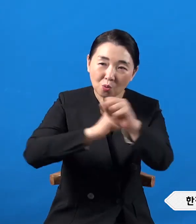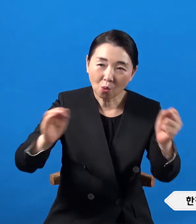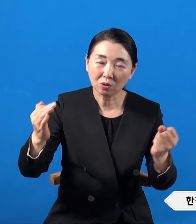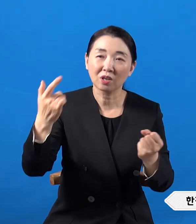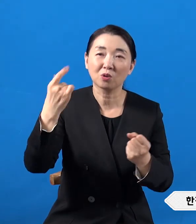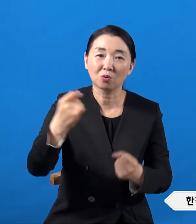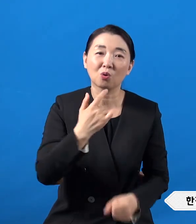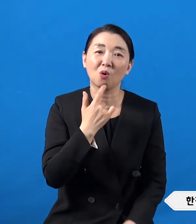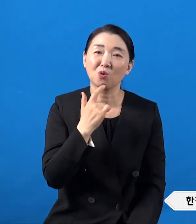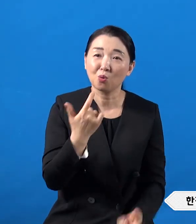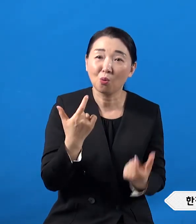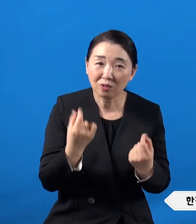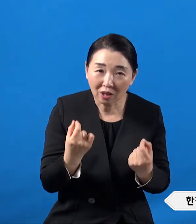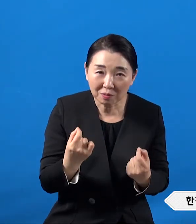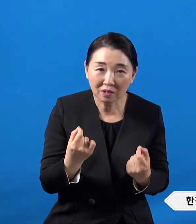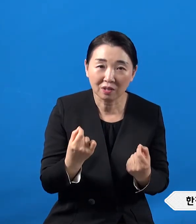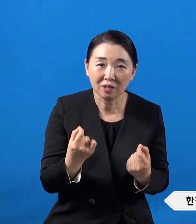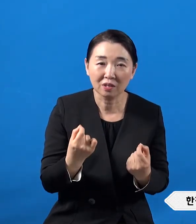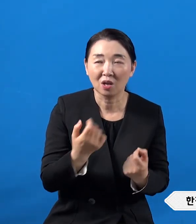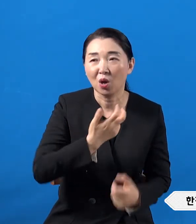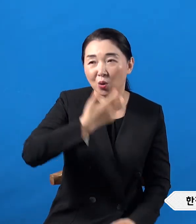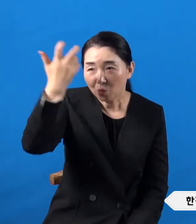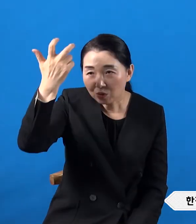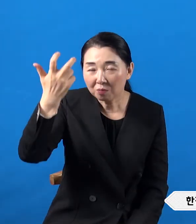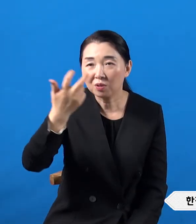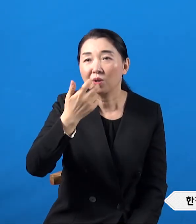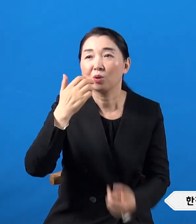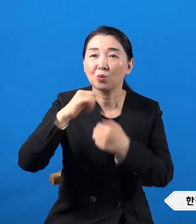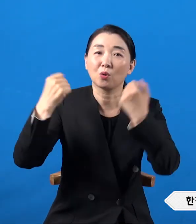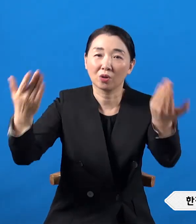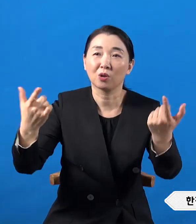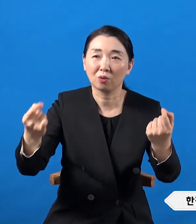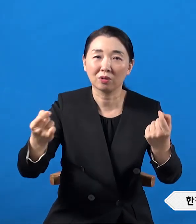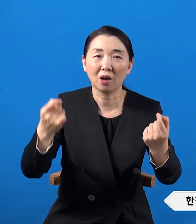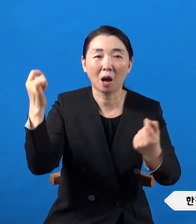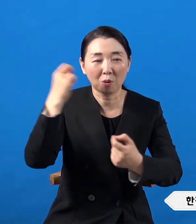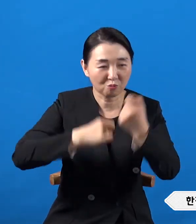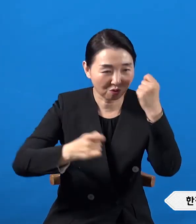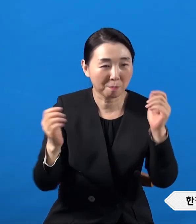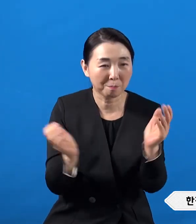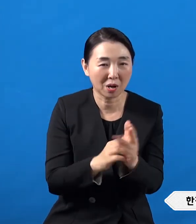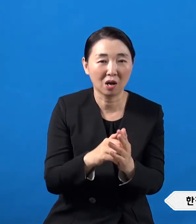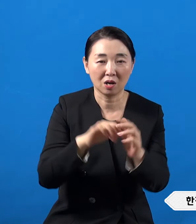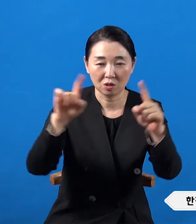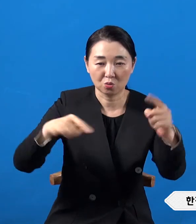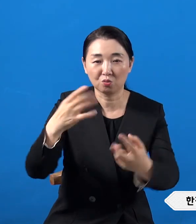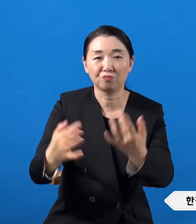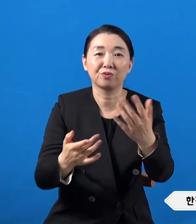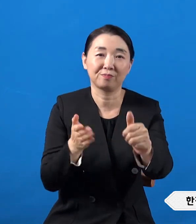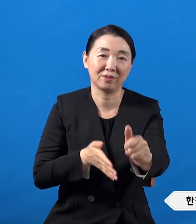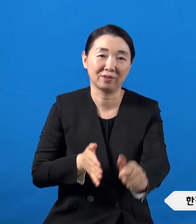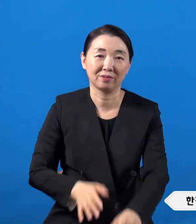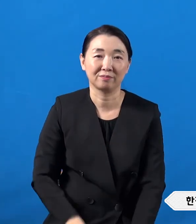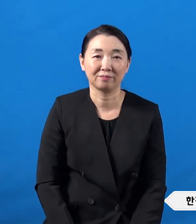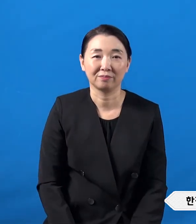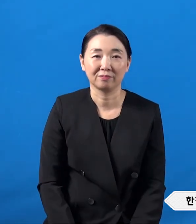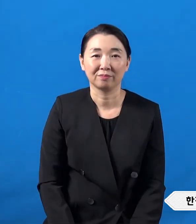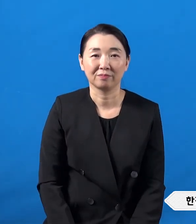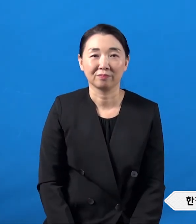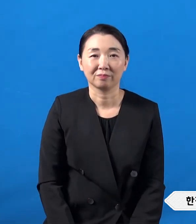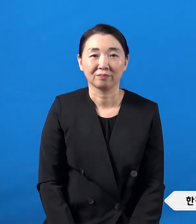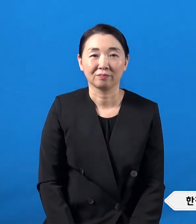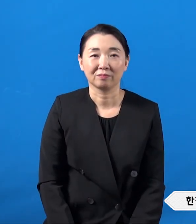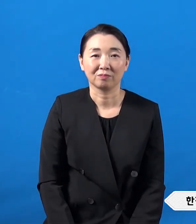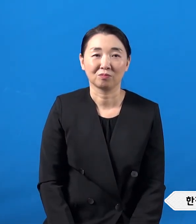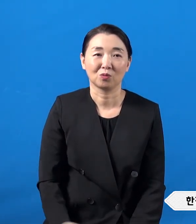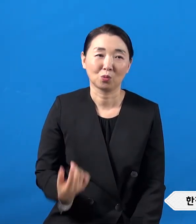요셉이 크게 통곡한 것처럼 한번 크게 울고 그리고 종이를 불태워버리십시오.